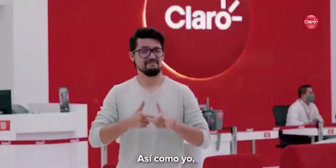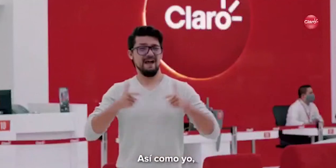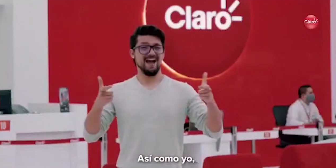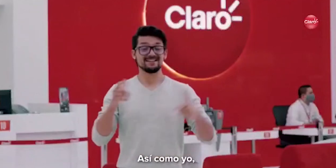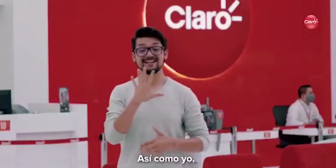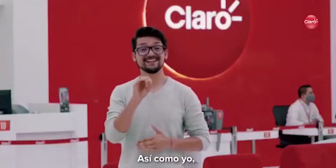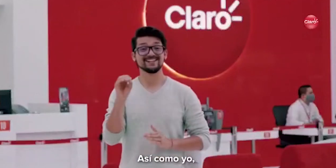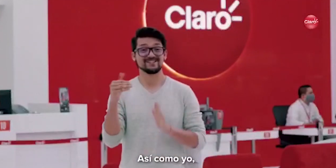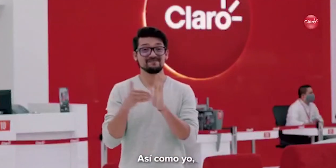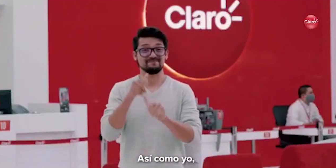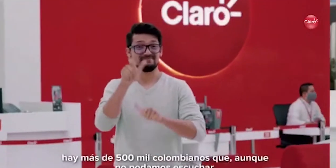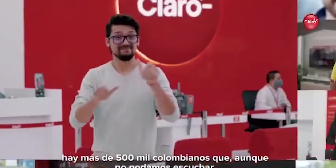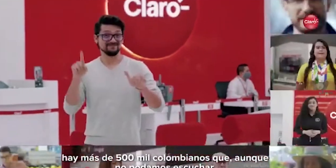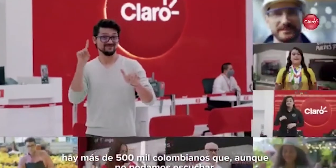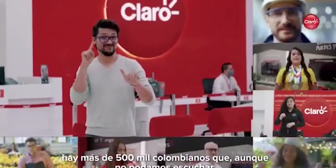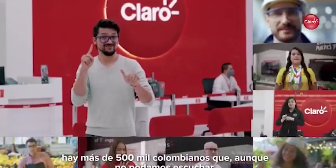Thank you.